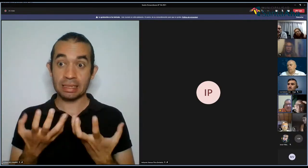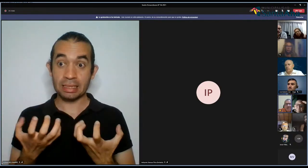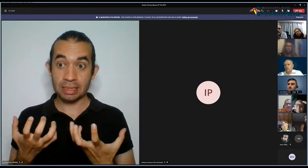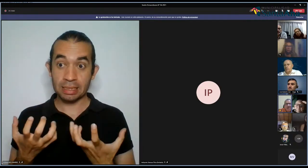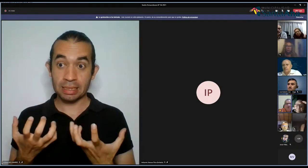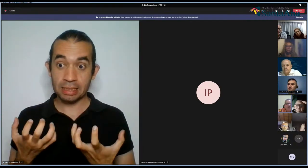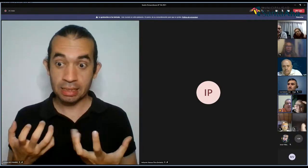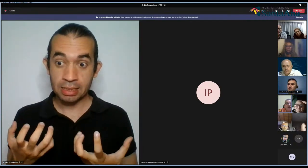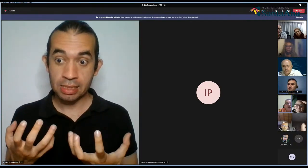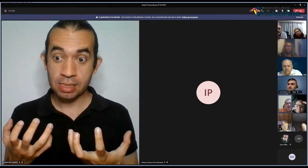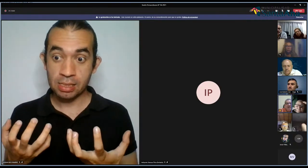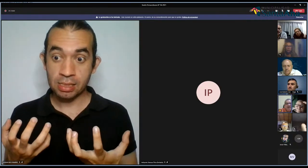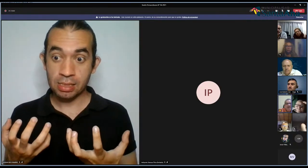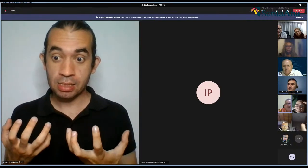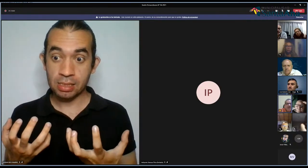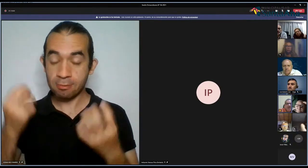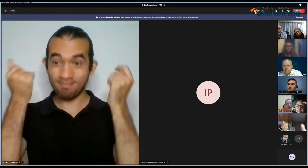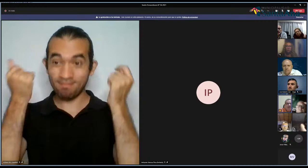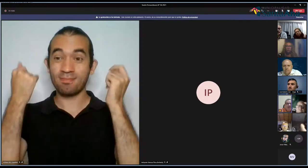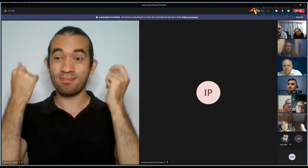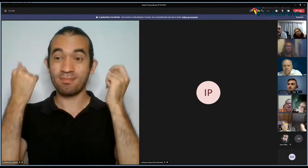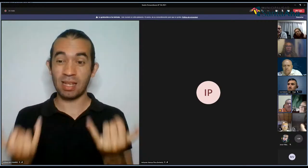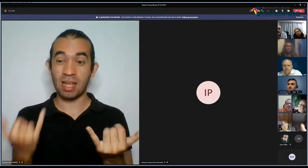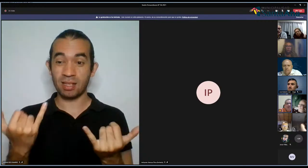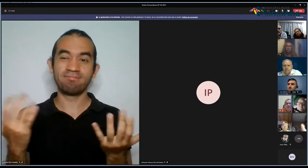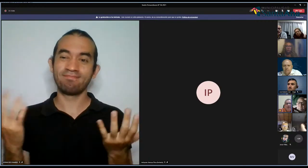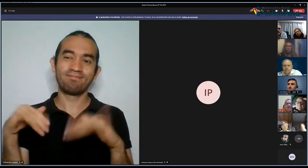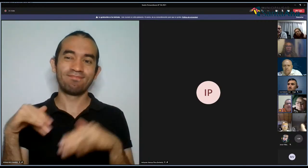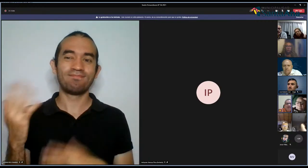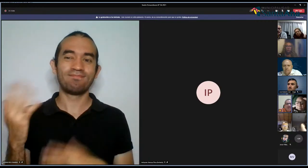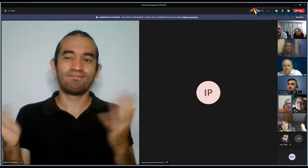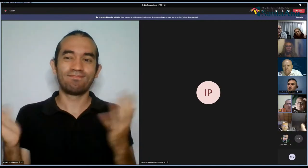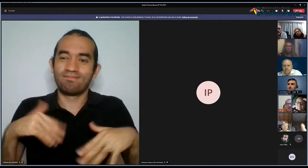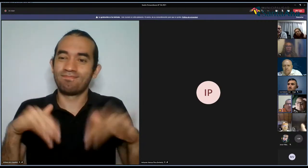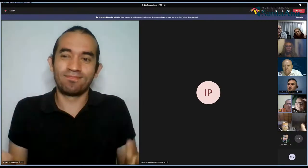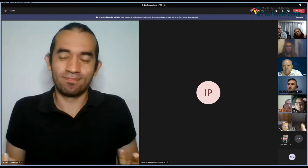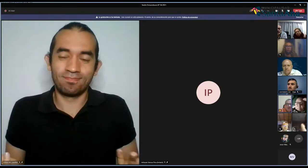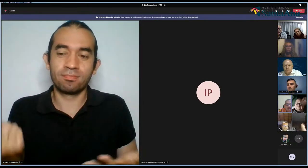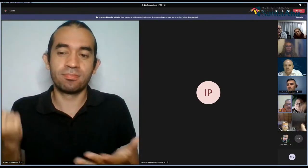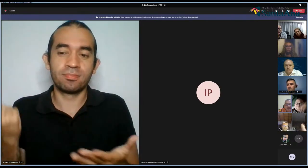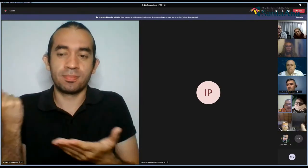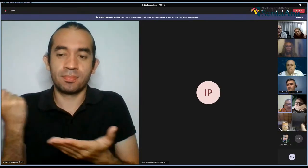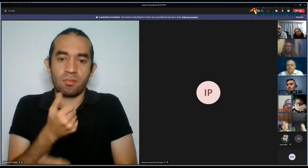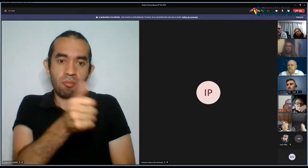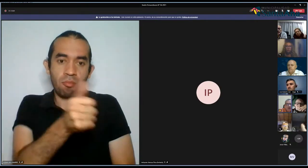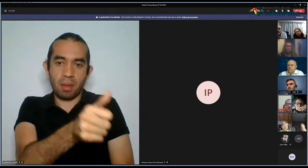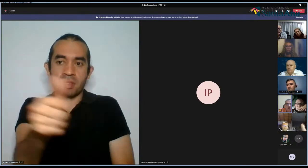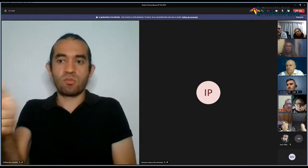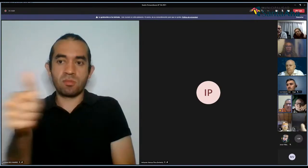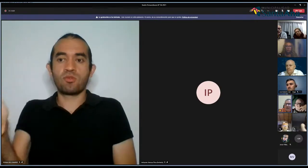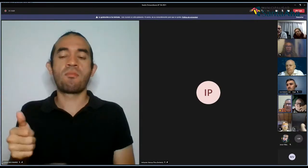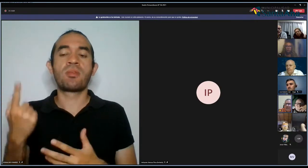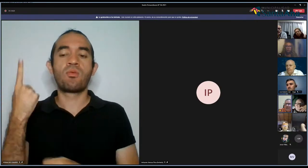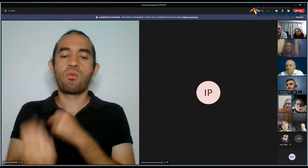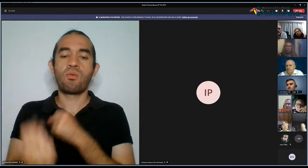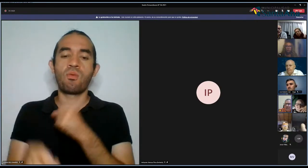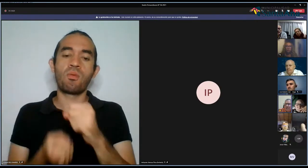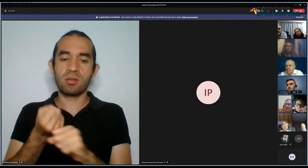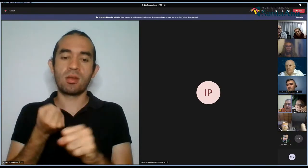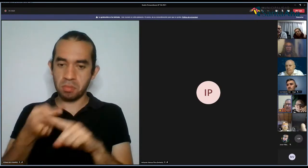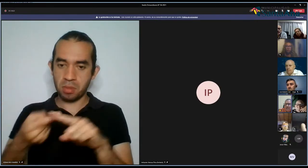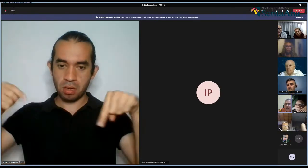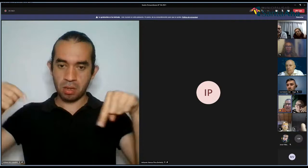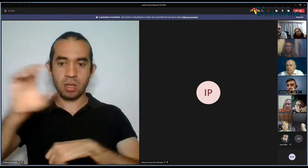en forma inmediata no hay manera lamentablemente y ustedes mismos que tienen ya como año y medio estar acá en el consejo